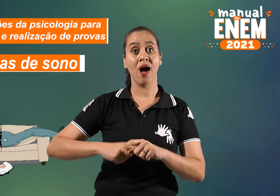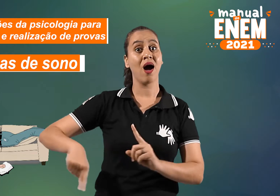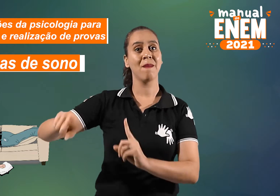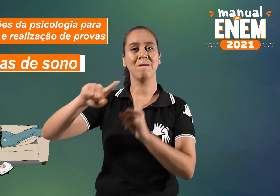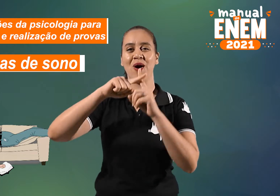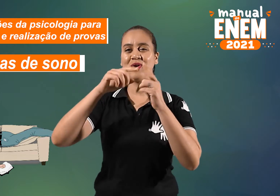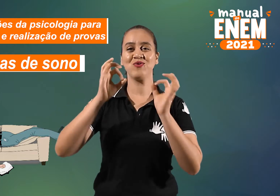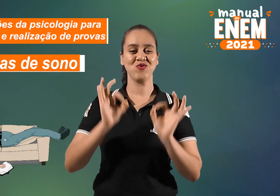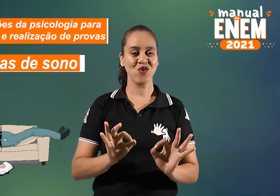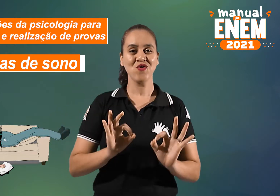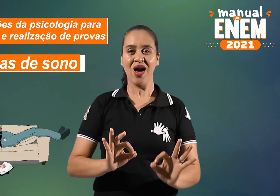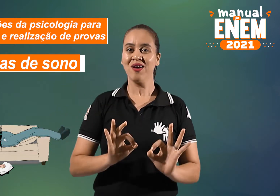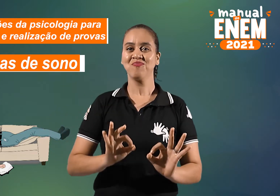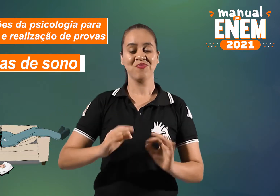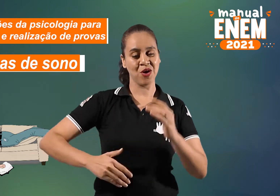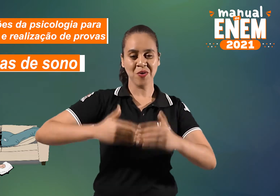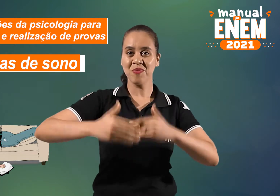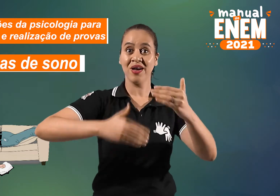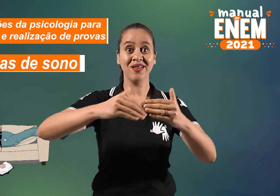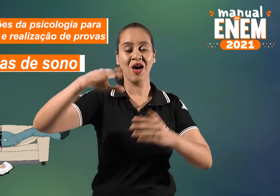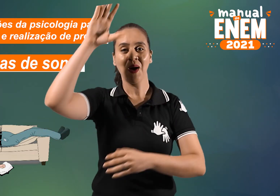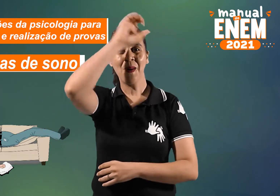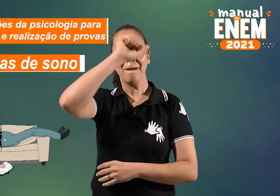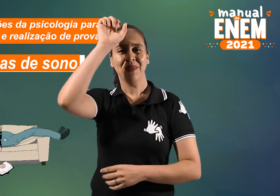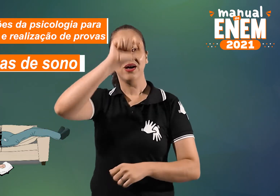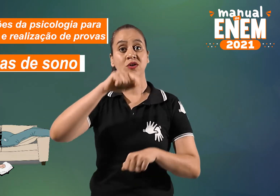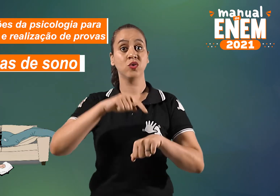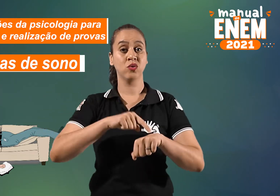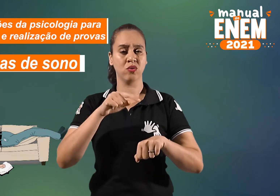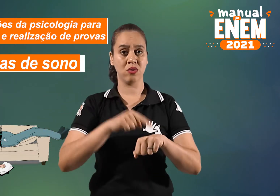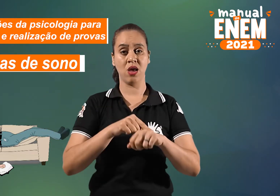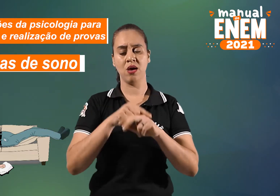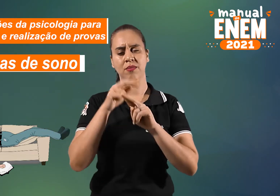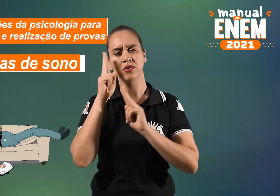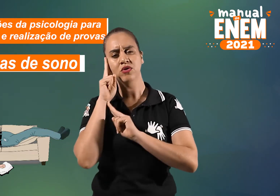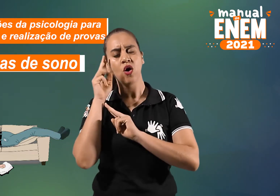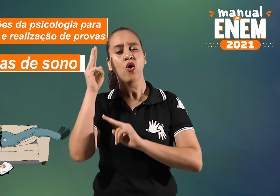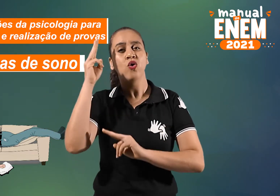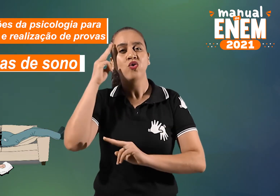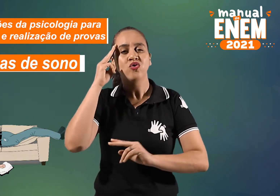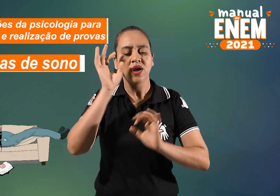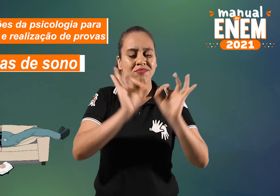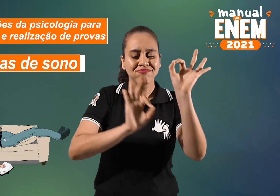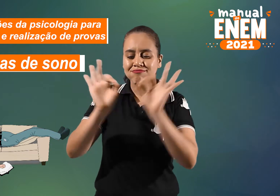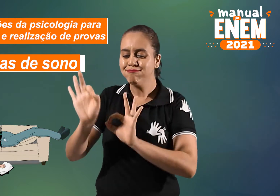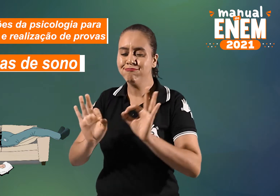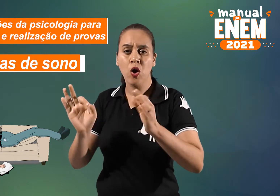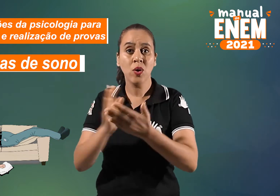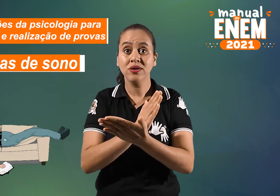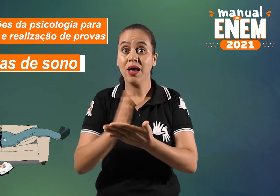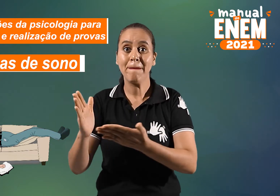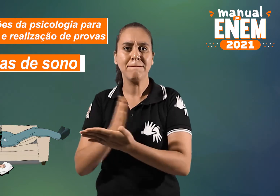a aprendizagem, pois é durante o sono que o cérebro faz a consolidação de memórias, fazendo a seleção das